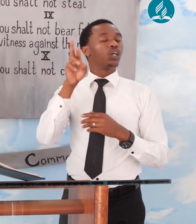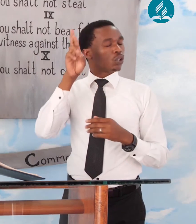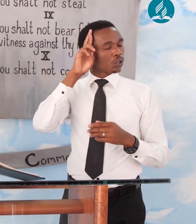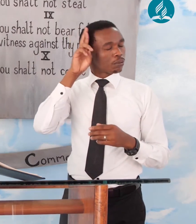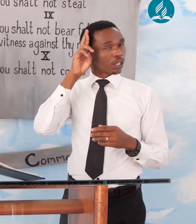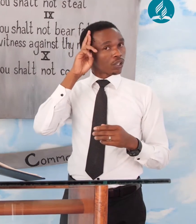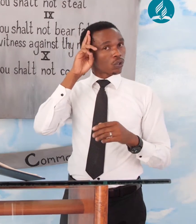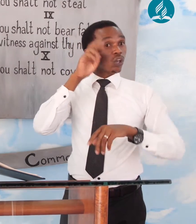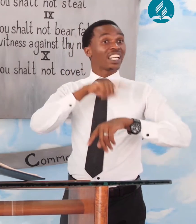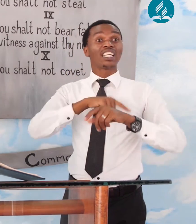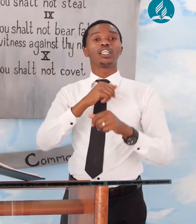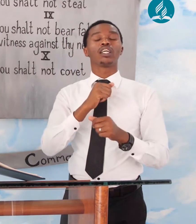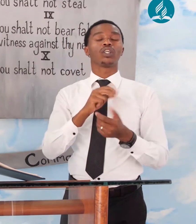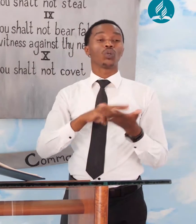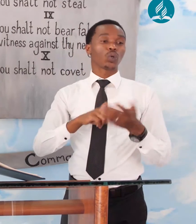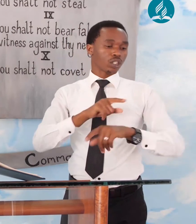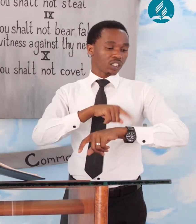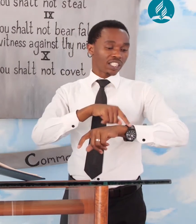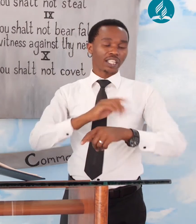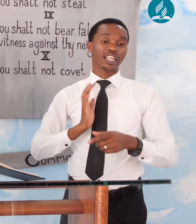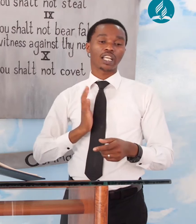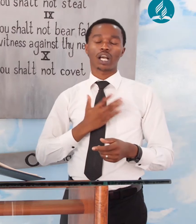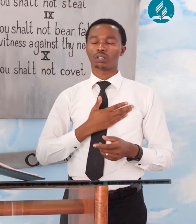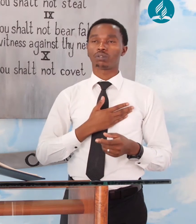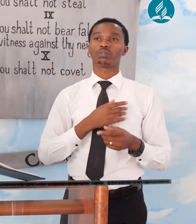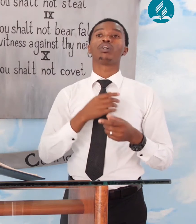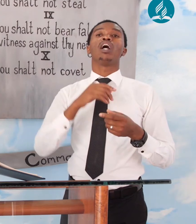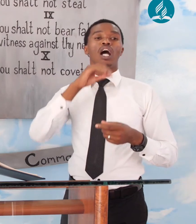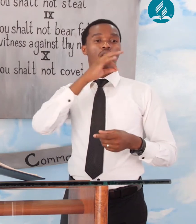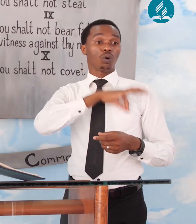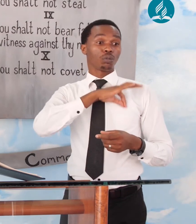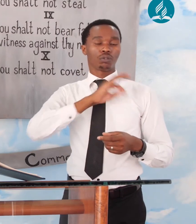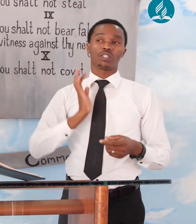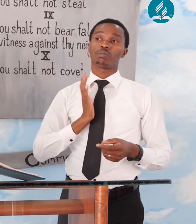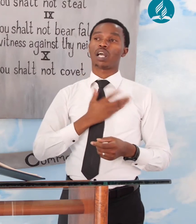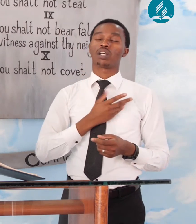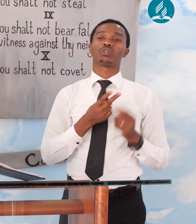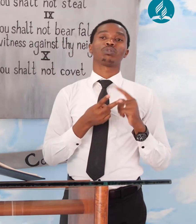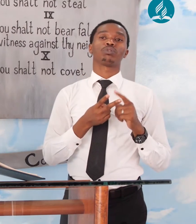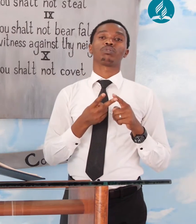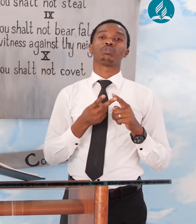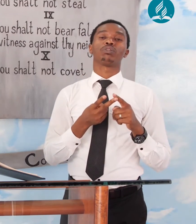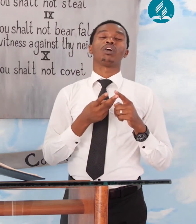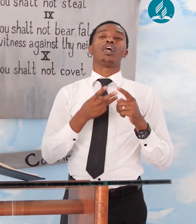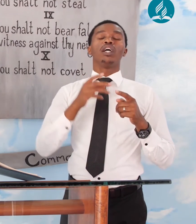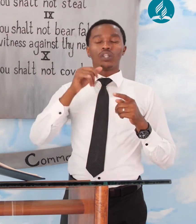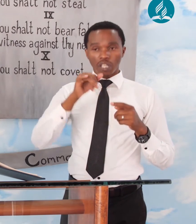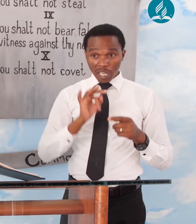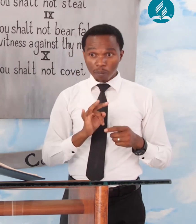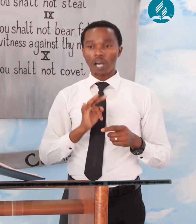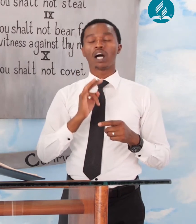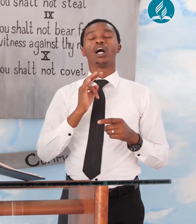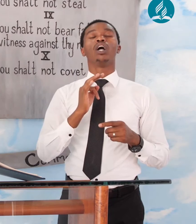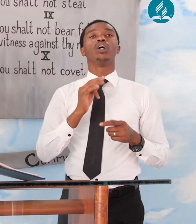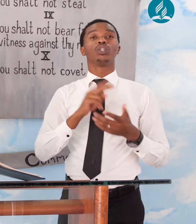icyubahiro byaba ubutunzi bwacu tubukoreshe duhesha Imana icyubahiro nubwo byaba bigaragara yuko rimwe na